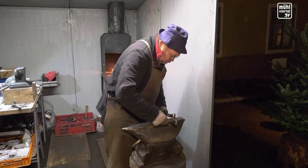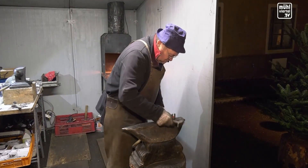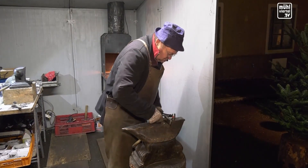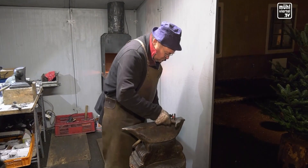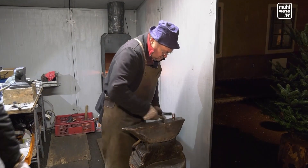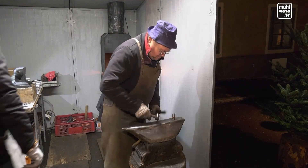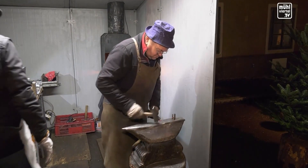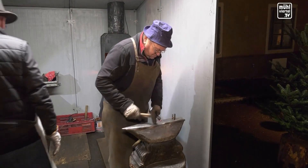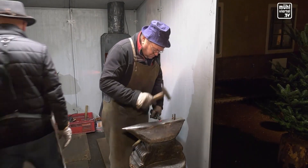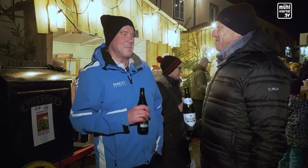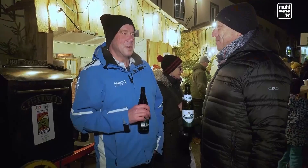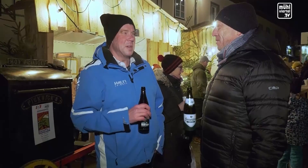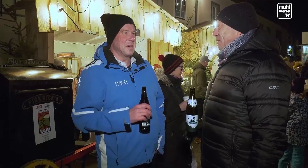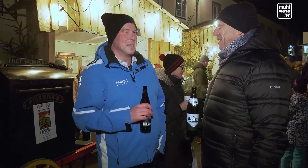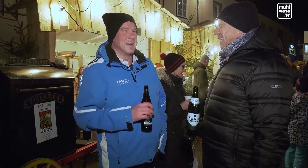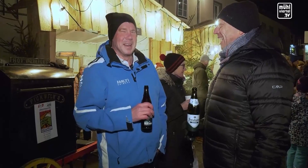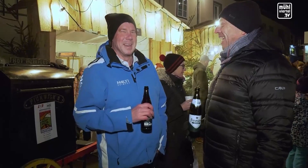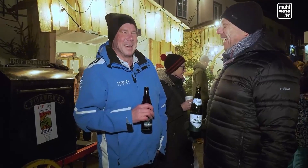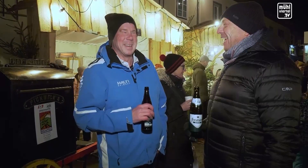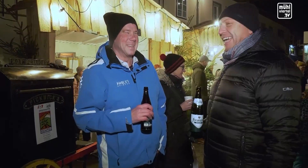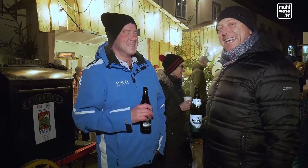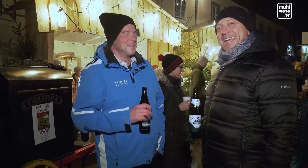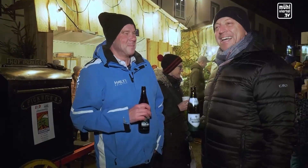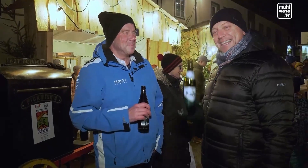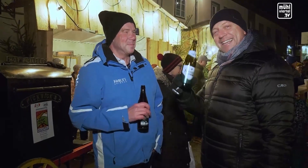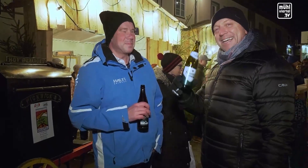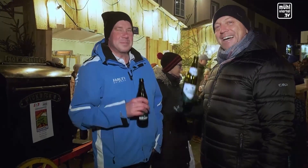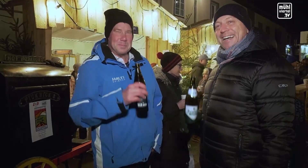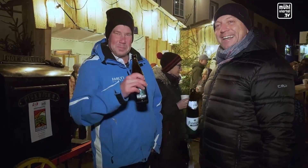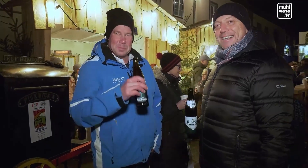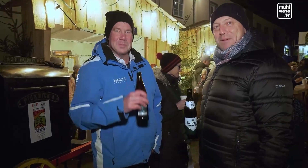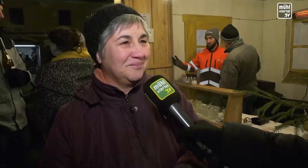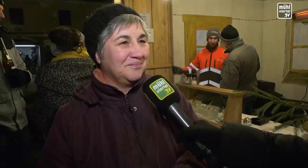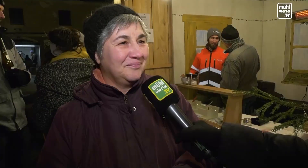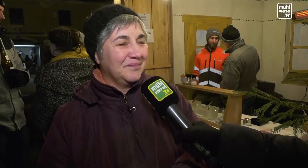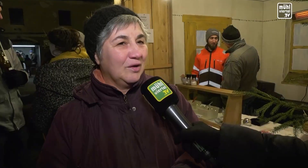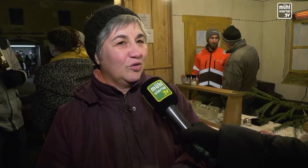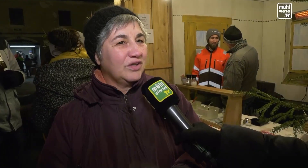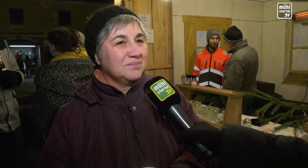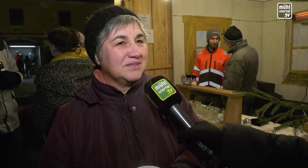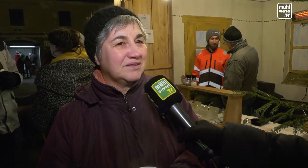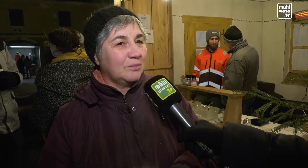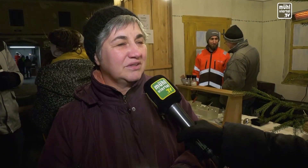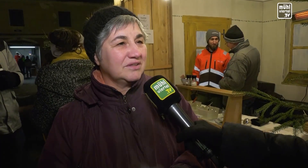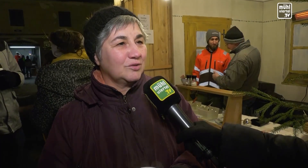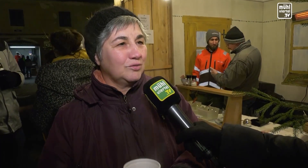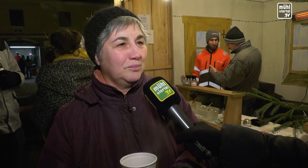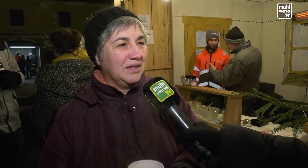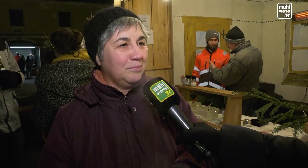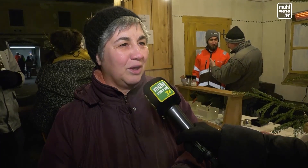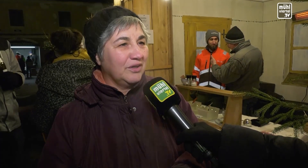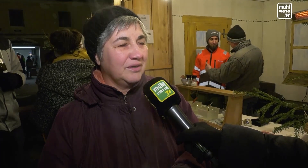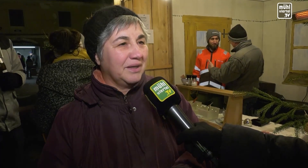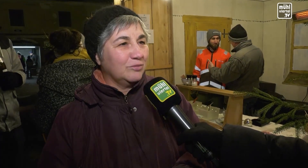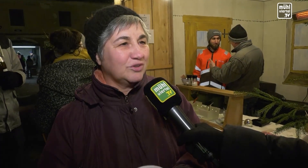haben, dass ich rausgehe und Dings, aber das lässt sich nicht immer machen. Und dass man sich zusammensitzt und